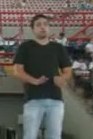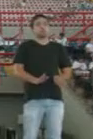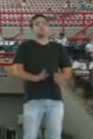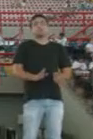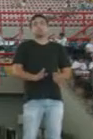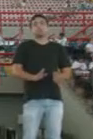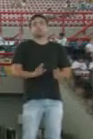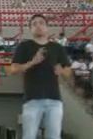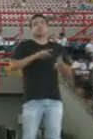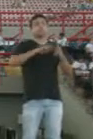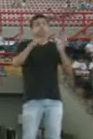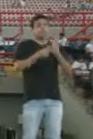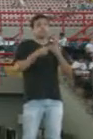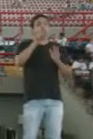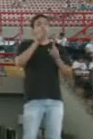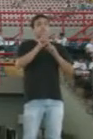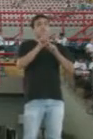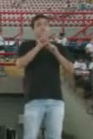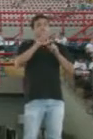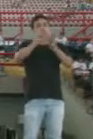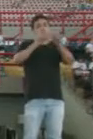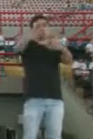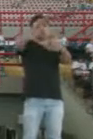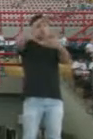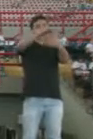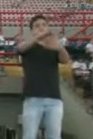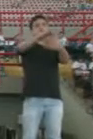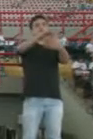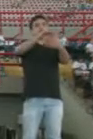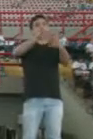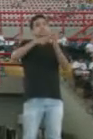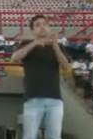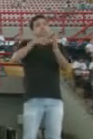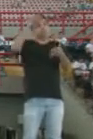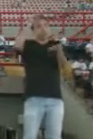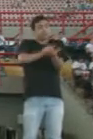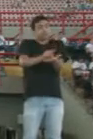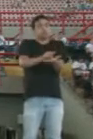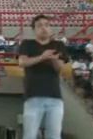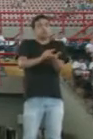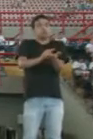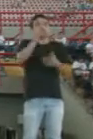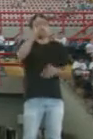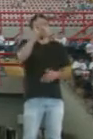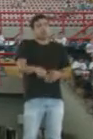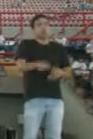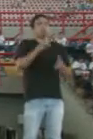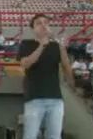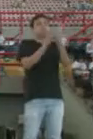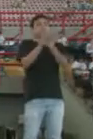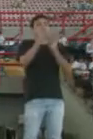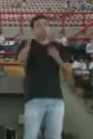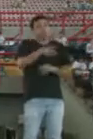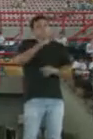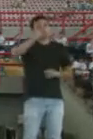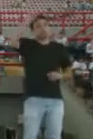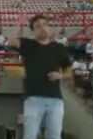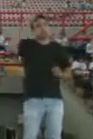Testamento? Então o que era verbo tornou-se carne, quer dizer realidade, que é o Cristo e a nova